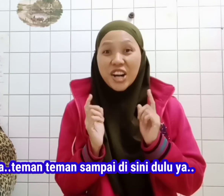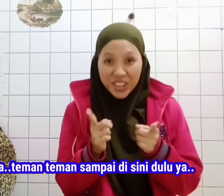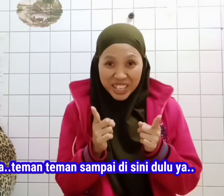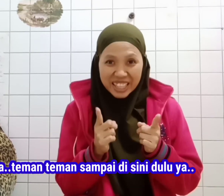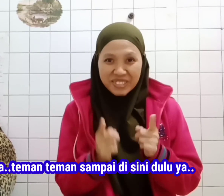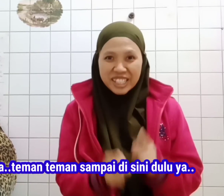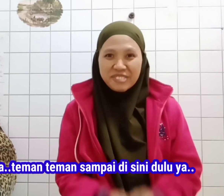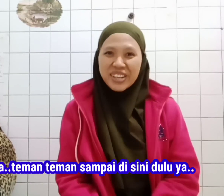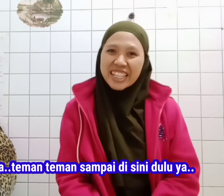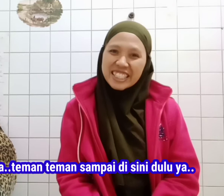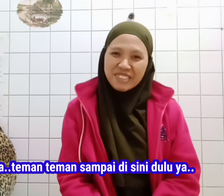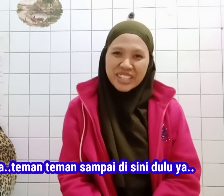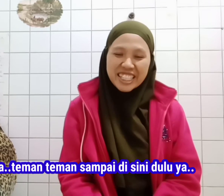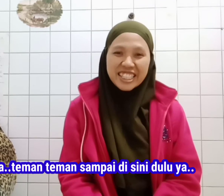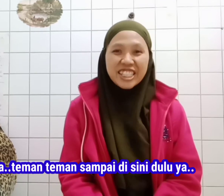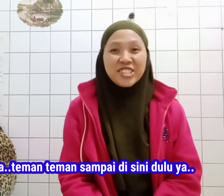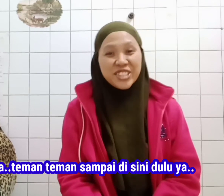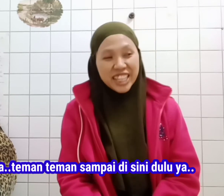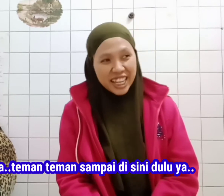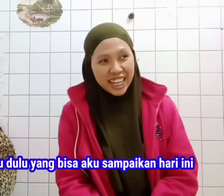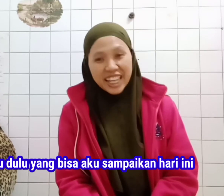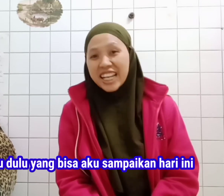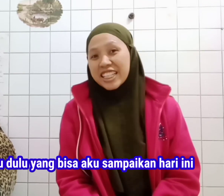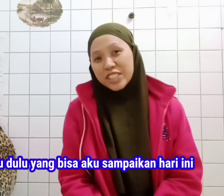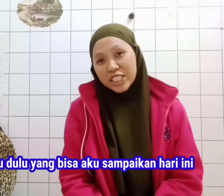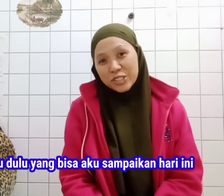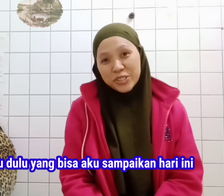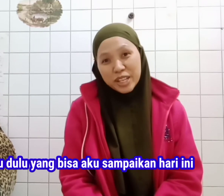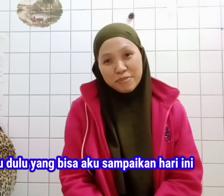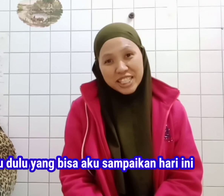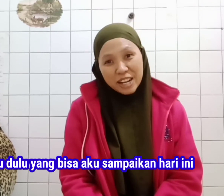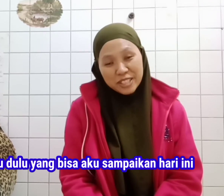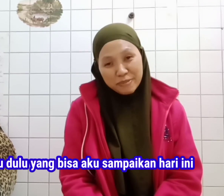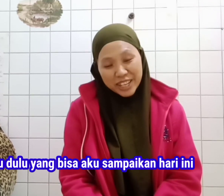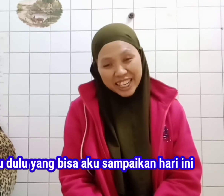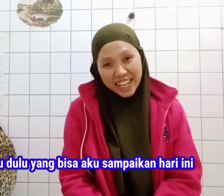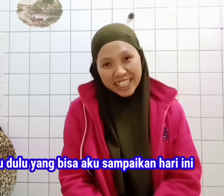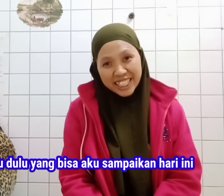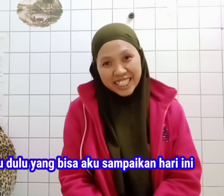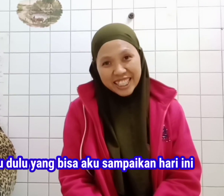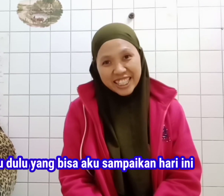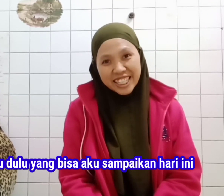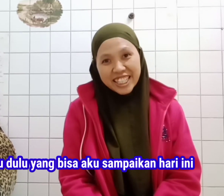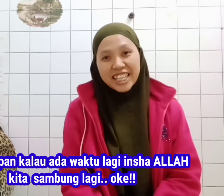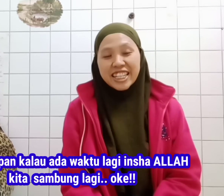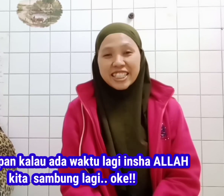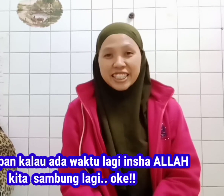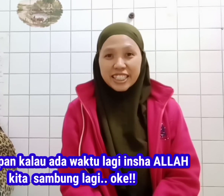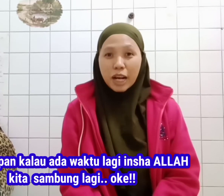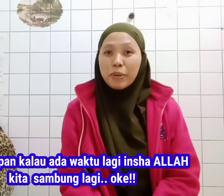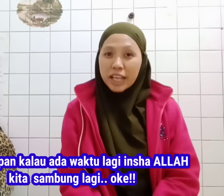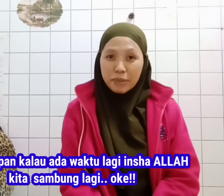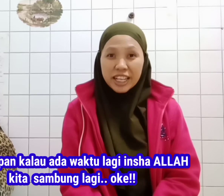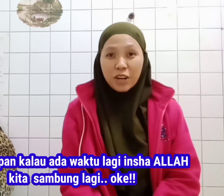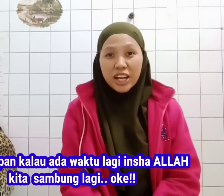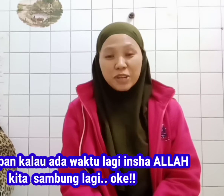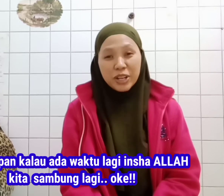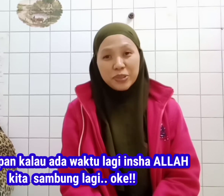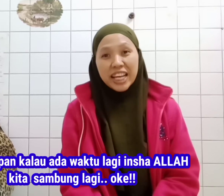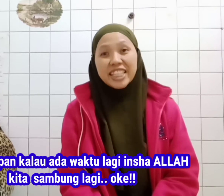Oh ya teman-teman, sampai di sini dulu ya. Segitu dulu yang bisa aku sampaikan hari ini. Kapan-kapan kalau ada waktu lagi,